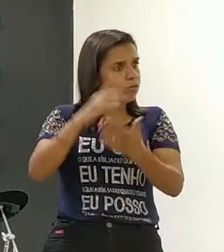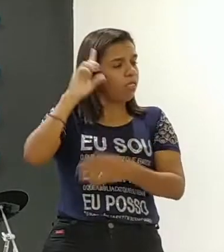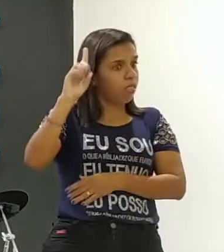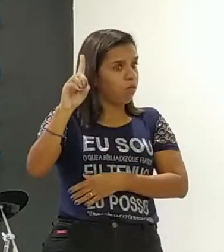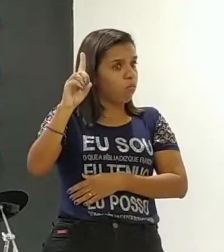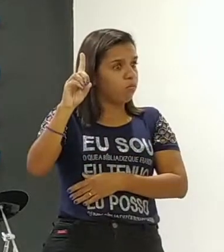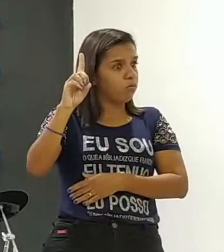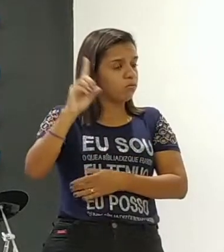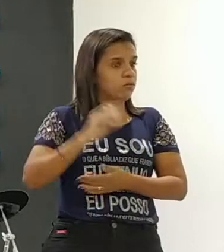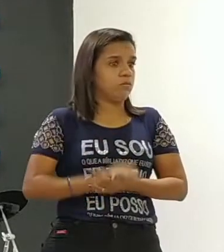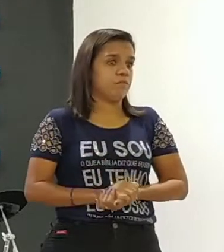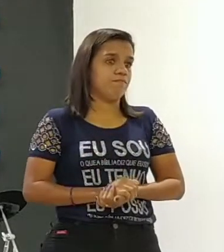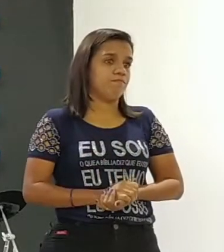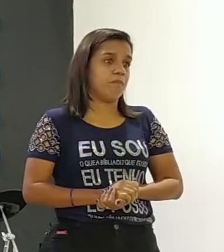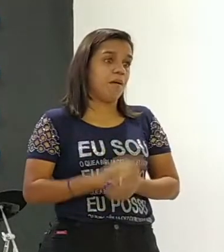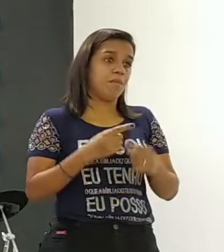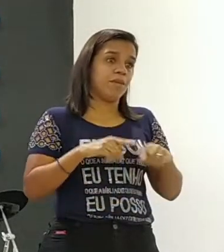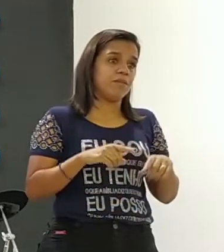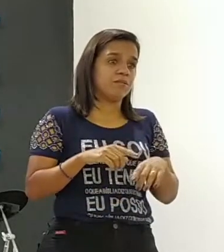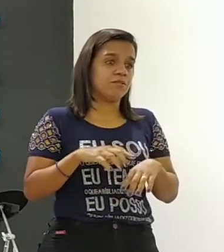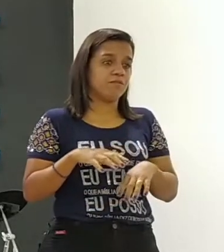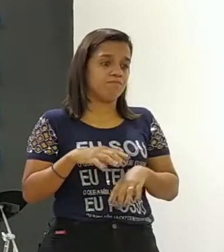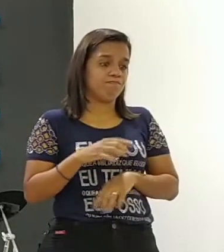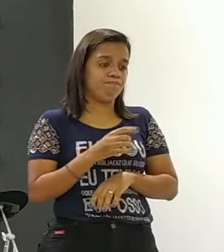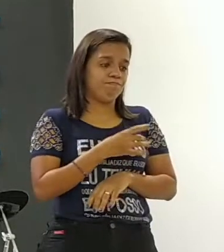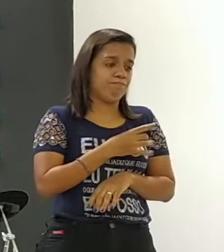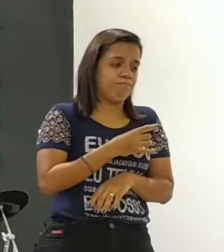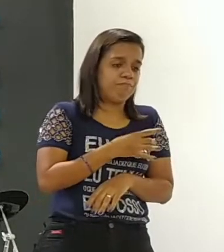Deus, mas a gente treme,